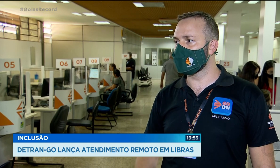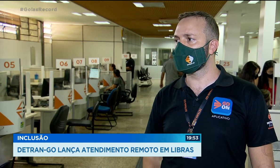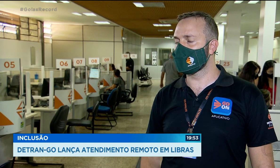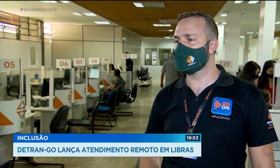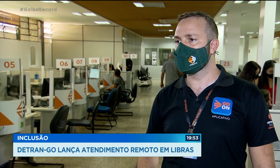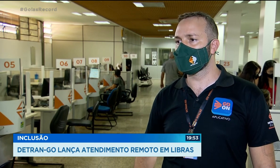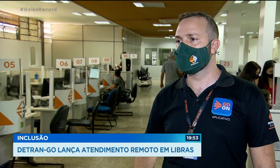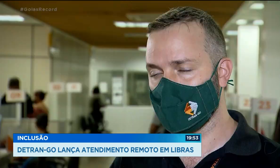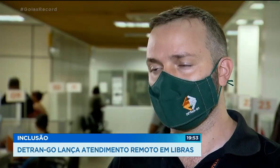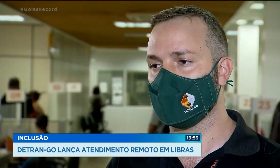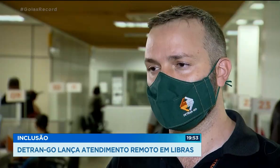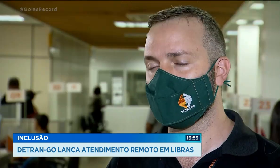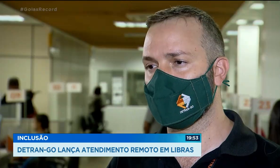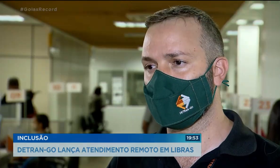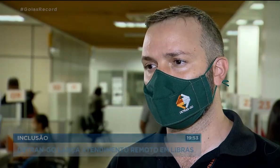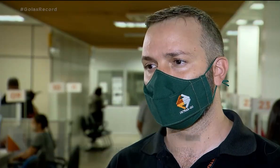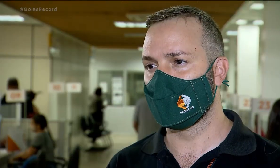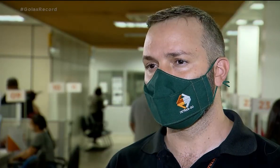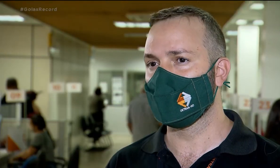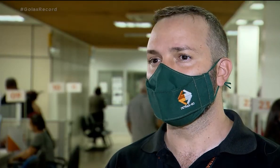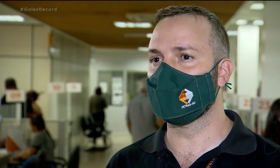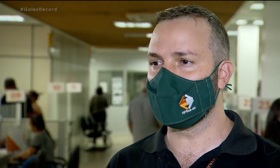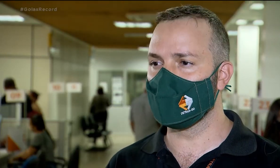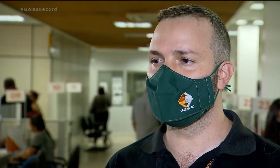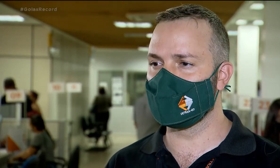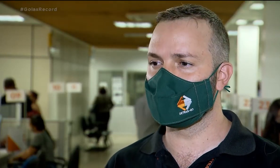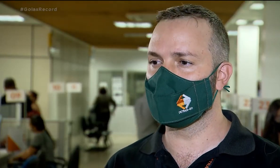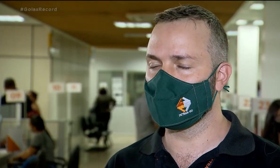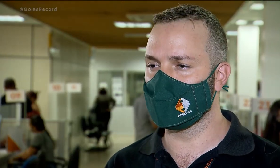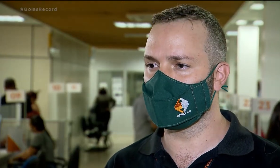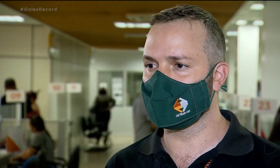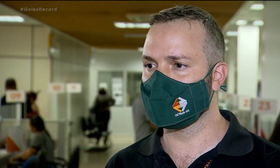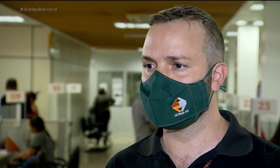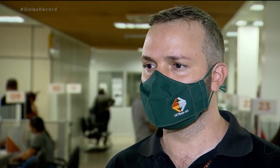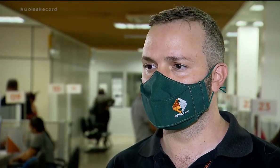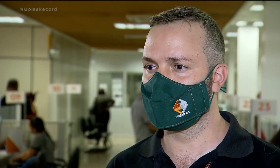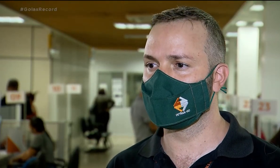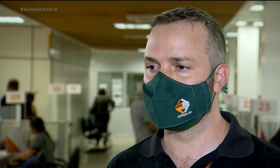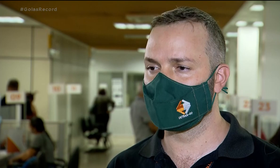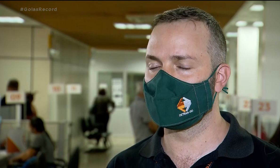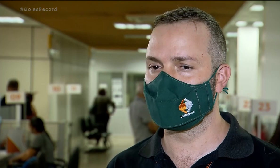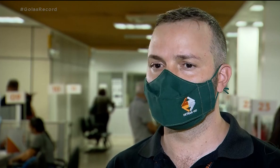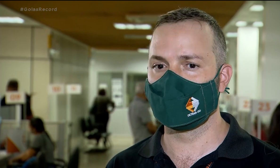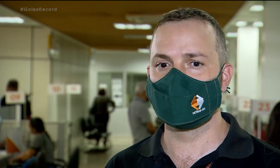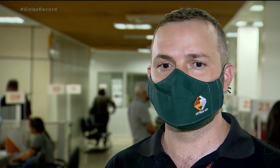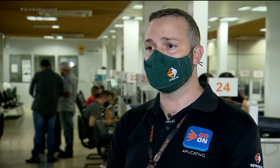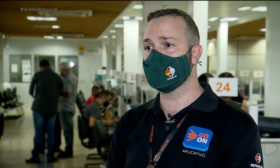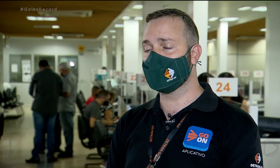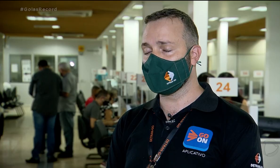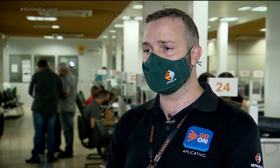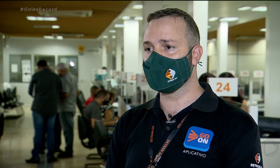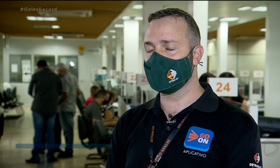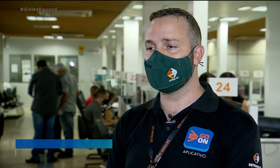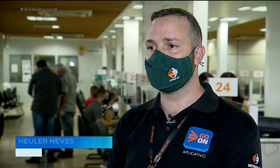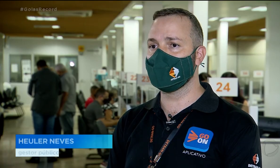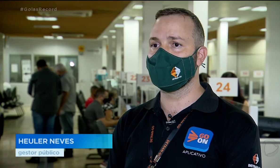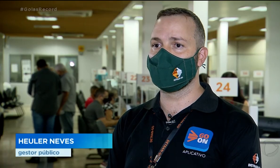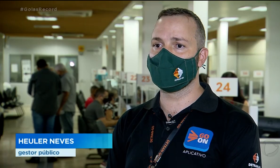da pandemia, quando todos os usuários tinham atendimento remoto, menos os surdos. O único canal disponível era